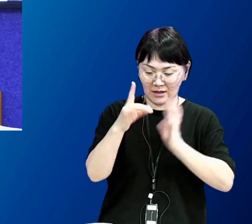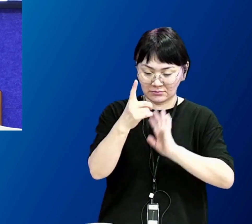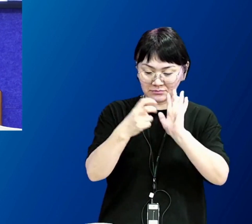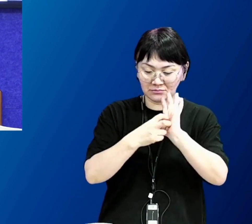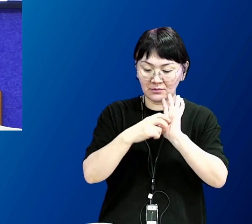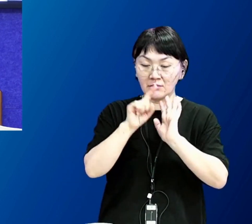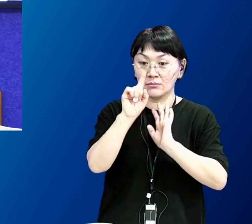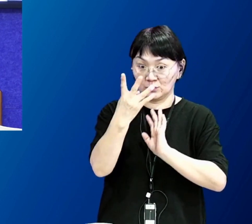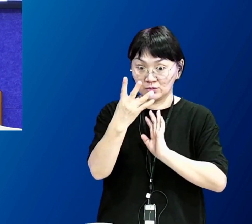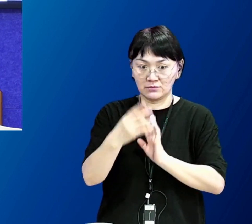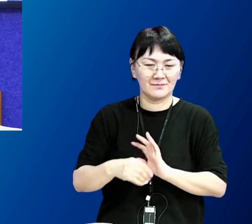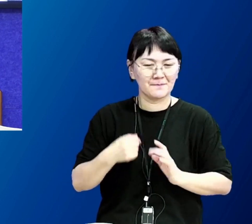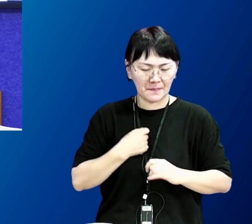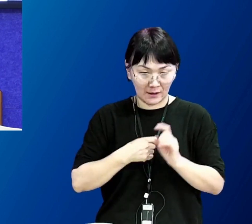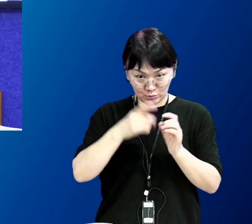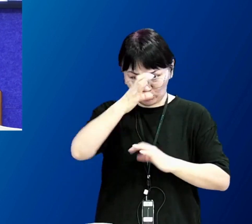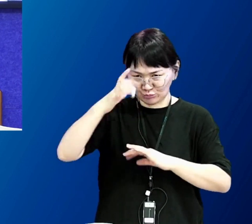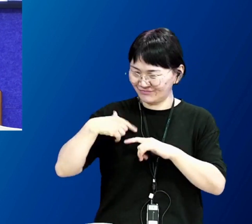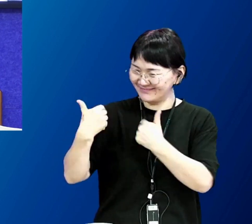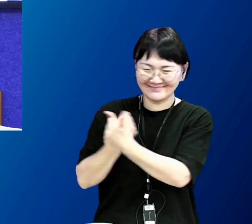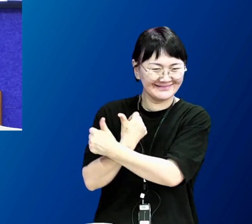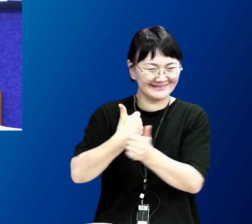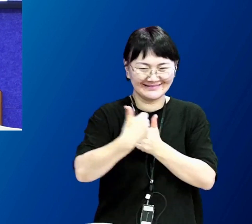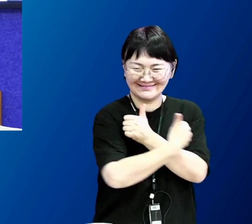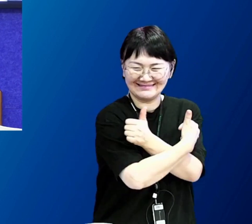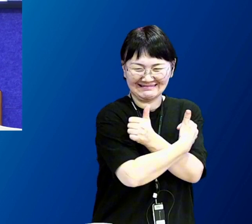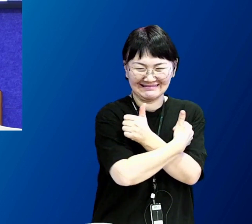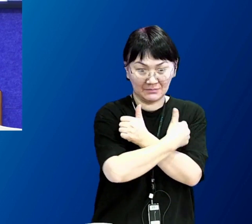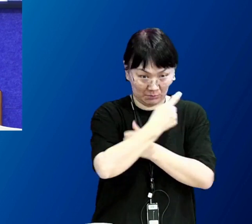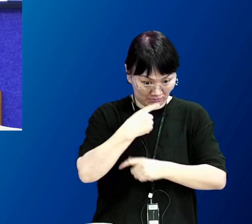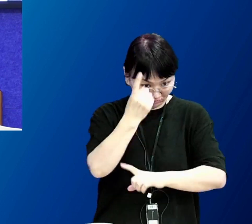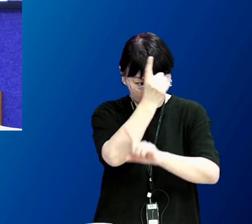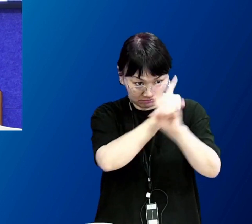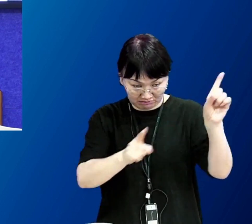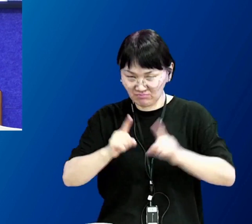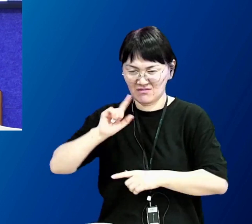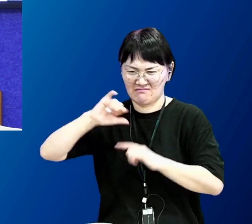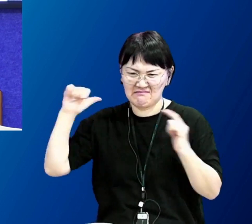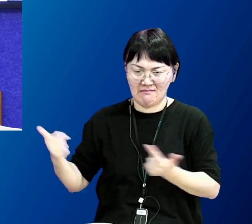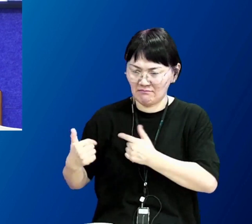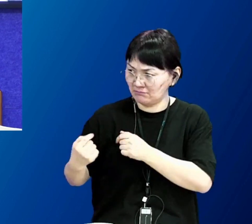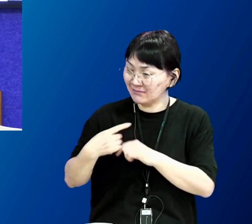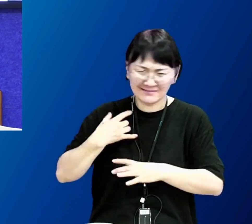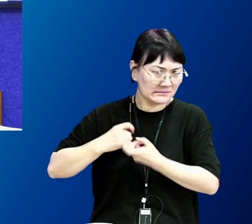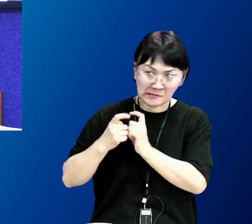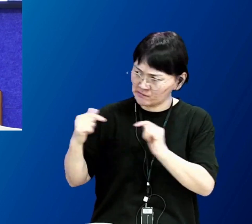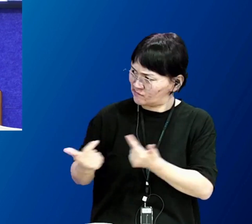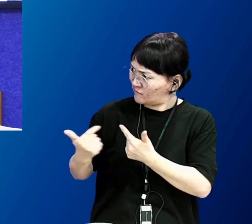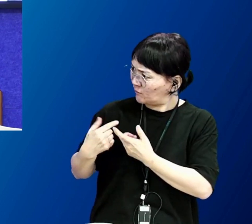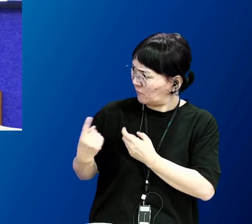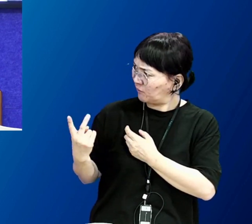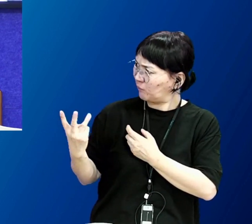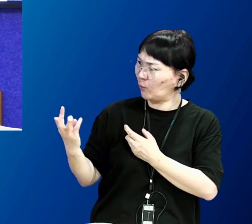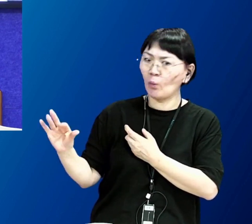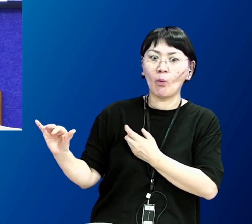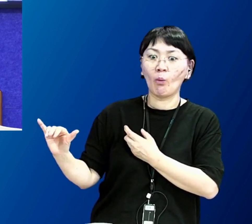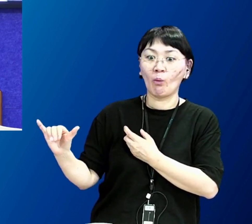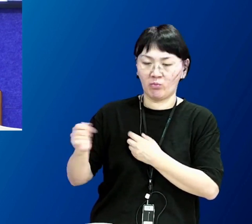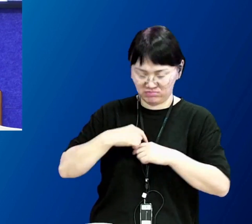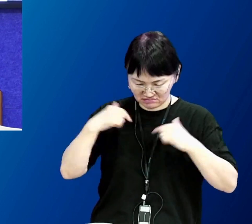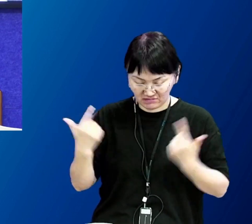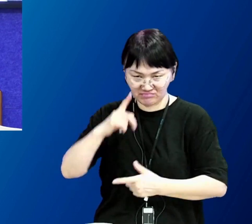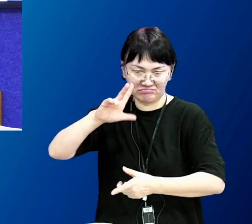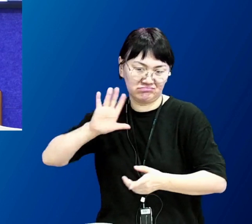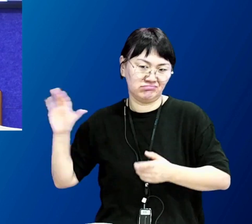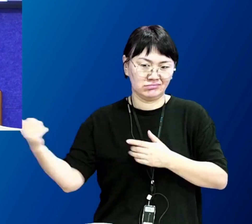11:14 дээр тэрээр дайсантай болсон. 23 дахь ишлэл дээр мөн Бурхан бас өөр нэг хүнийг буюу